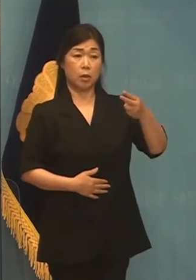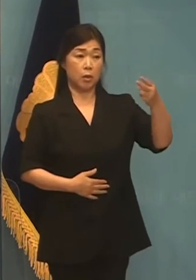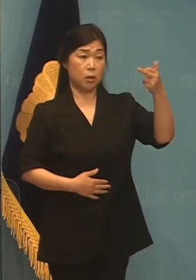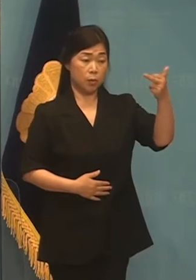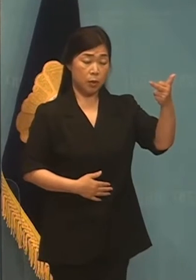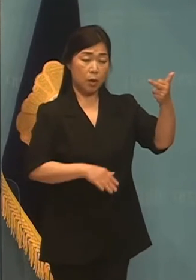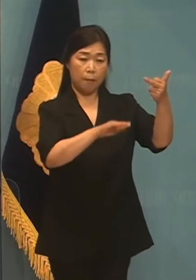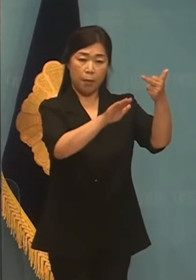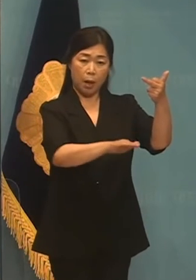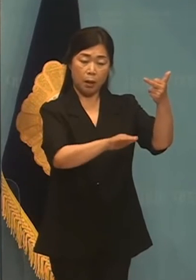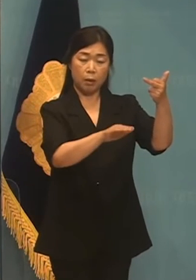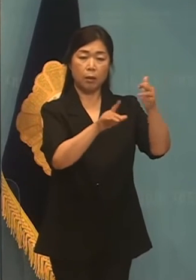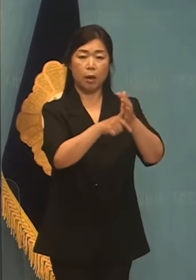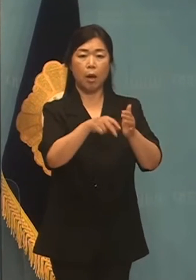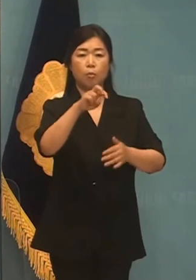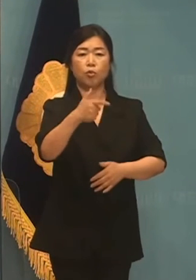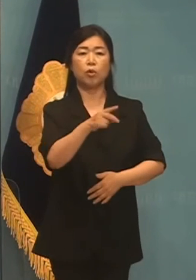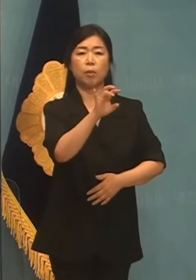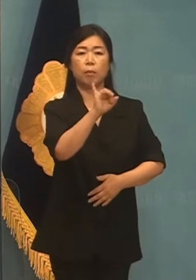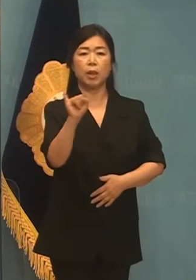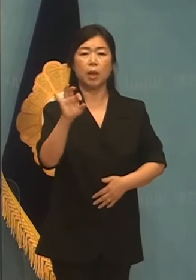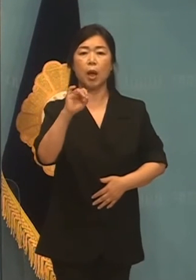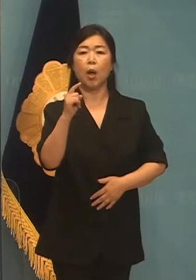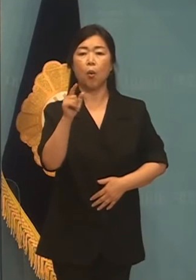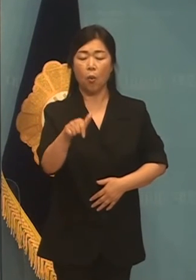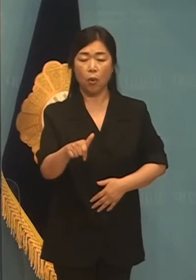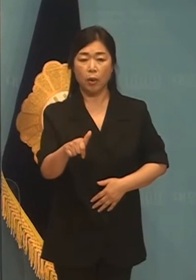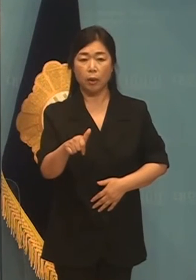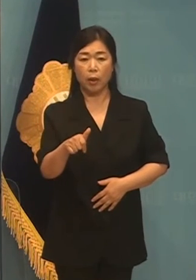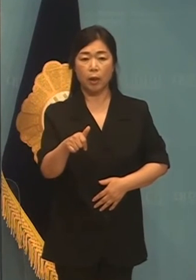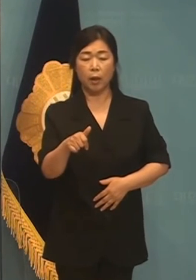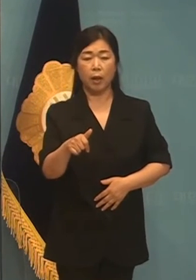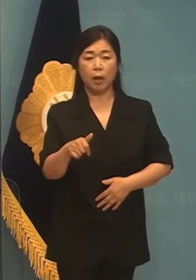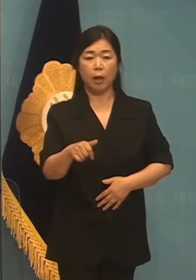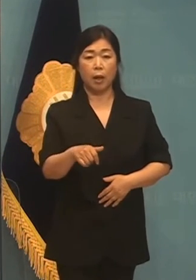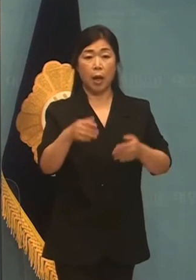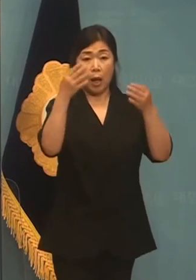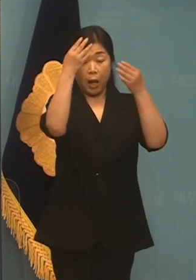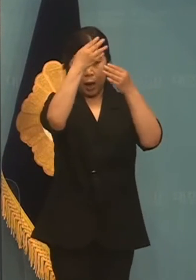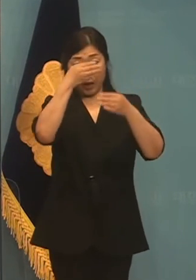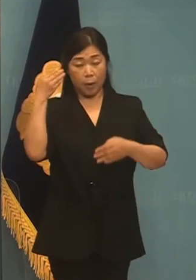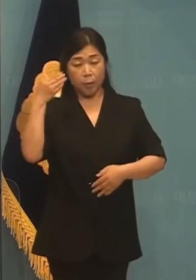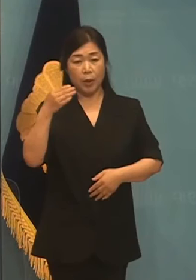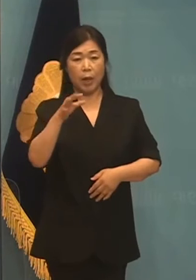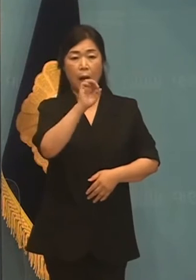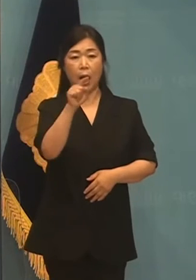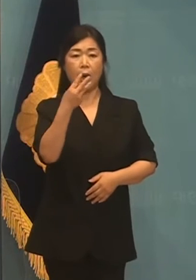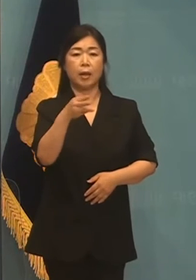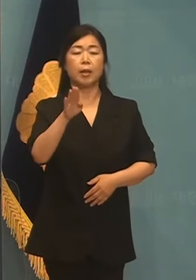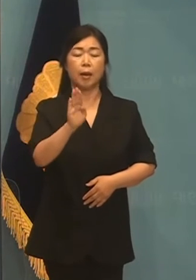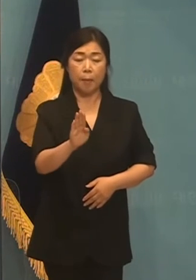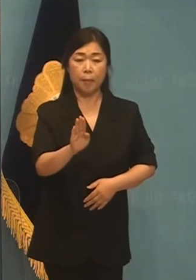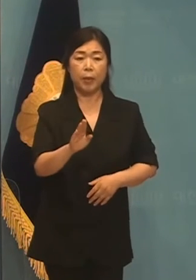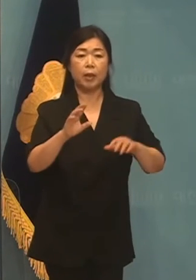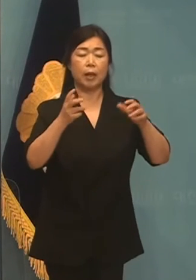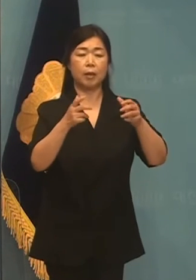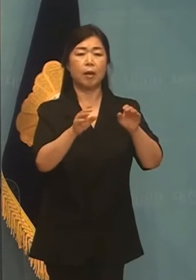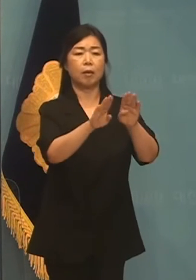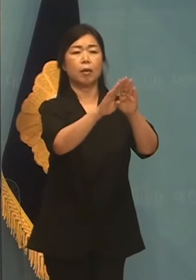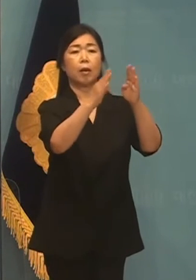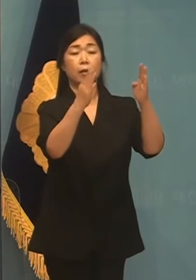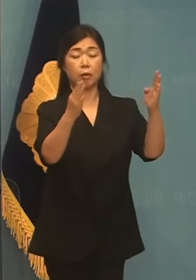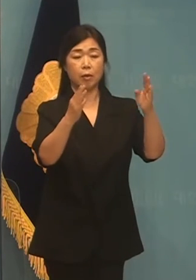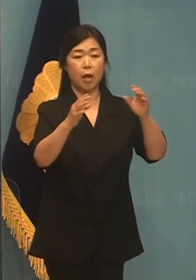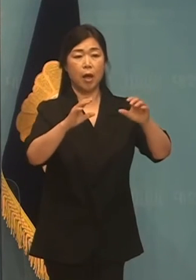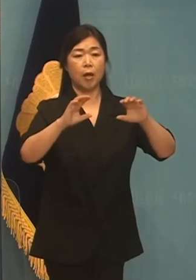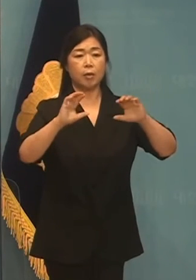2017년 말 문미옥은 아랍에미레이트 아부다비에서 열리는 세계